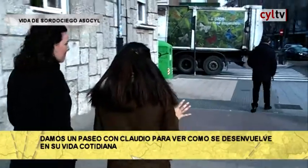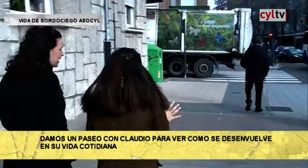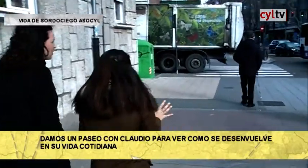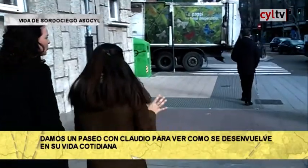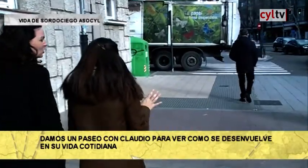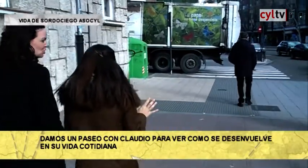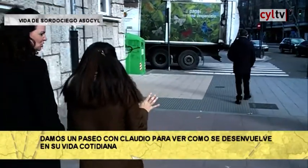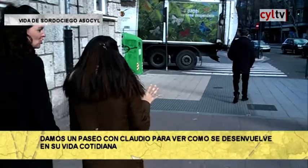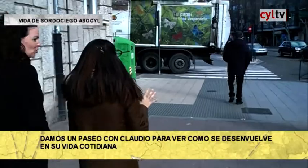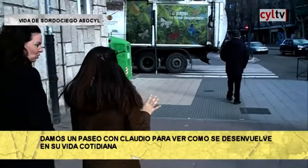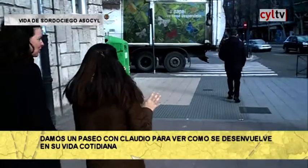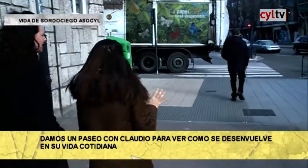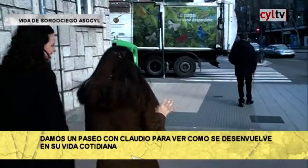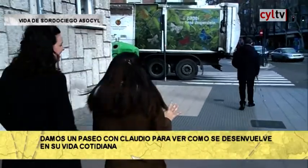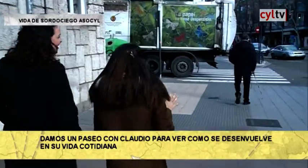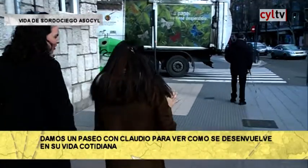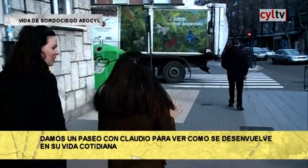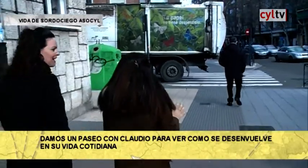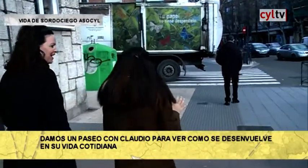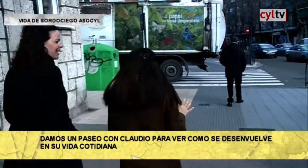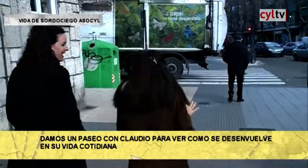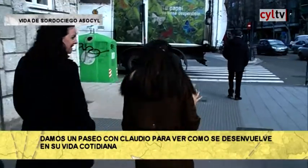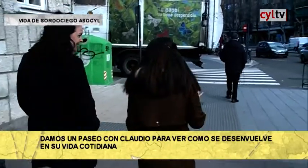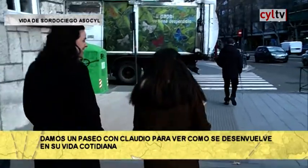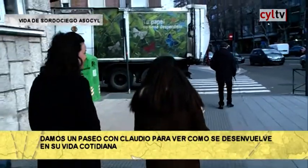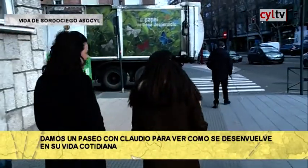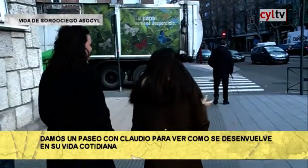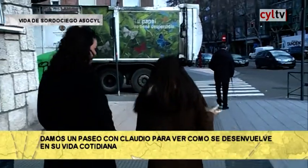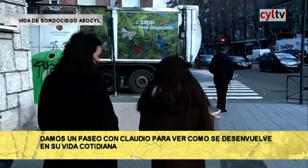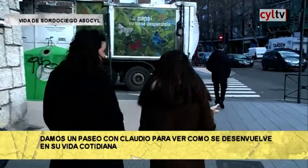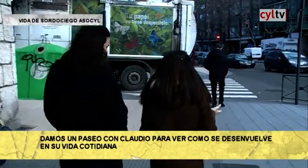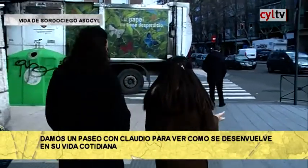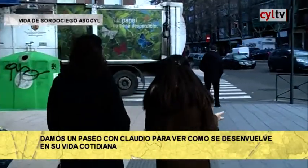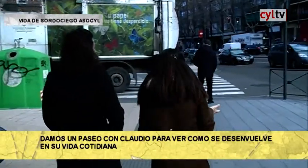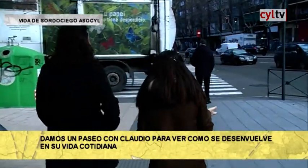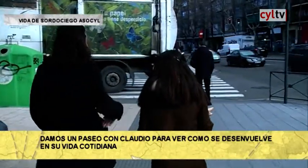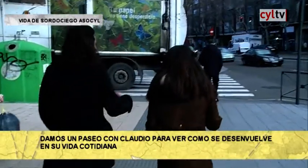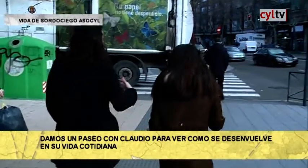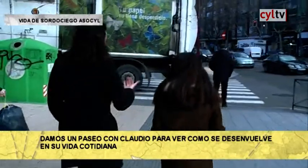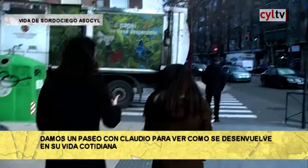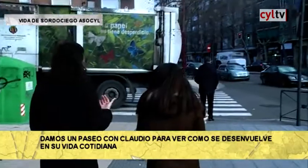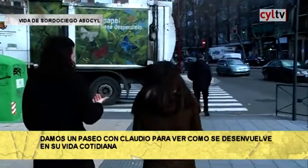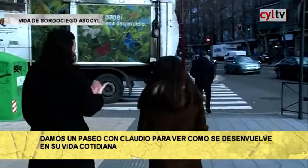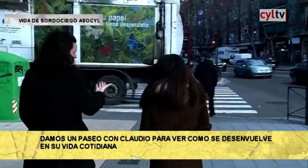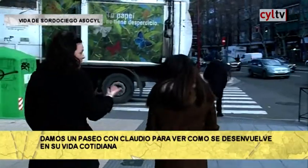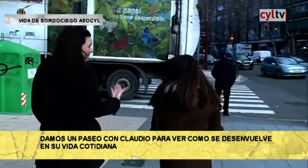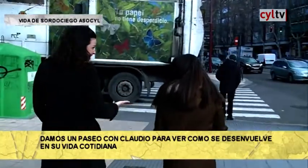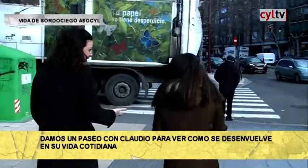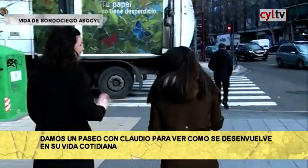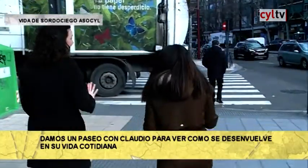pero los conductores tienen que conocer la característica del bastón que lleva. Claro. Que aunque piten, él no lo